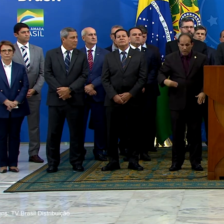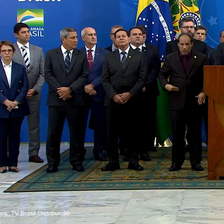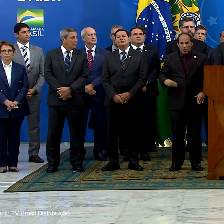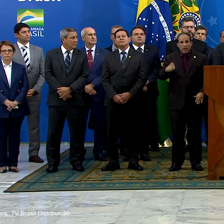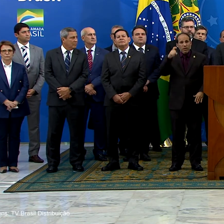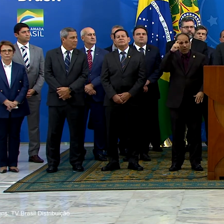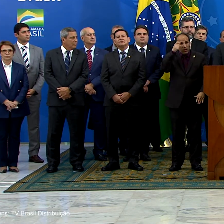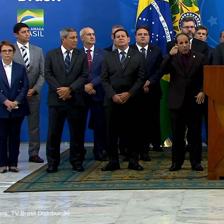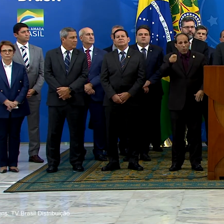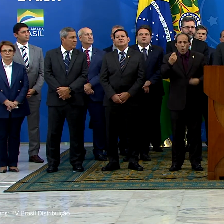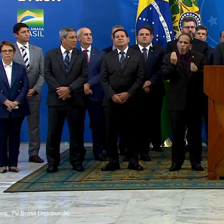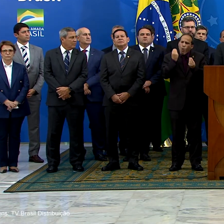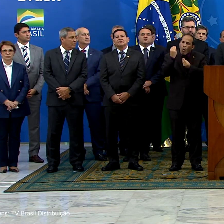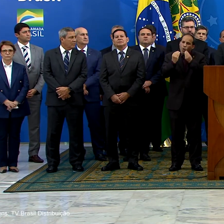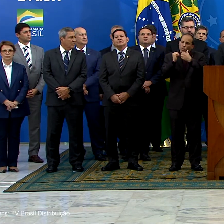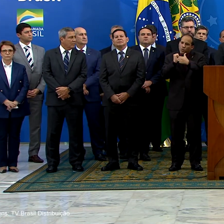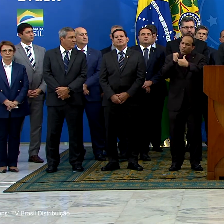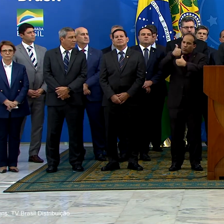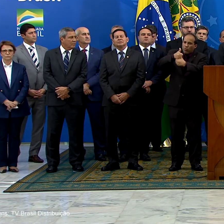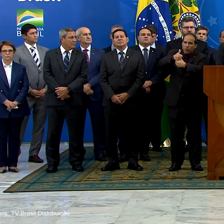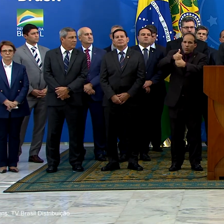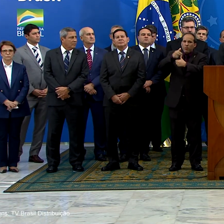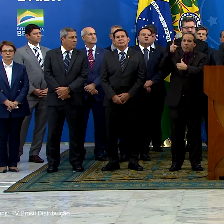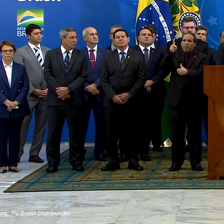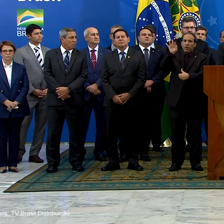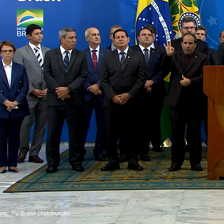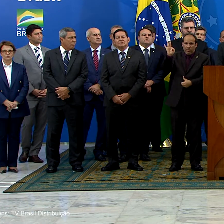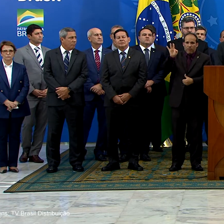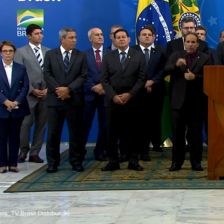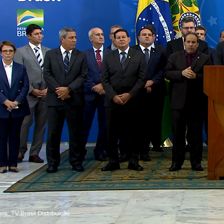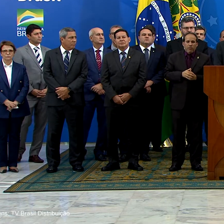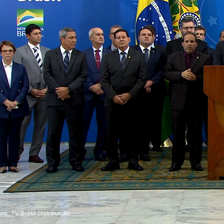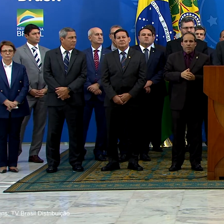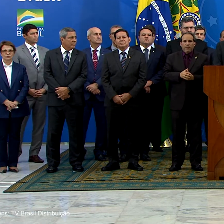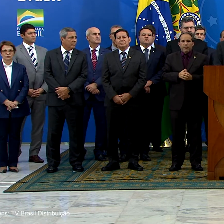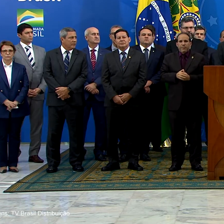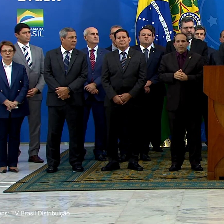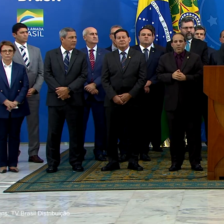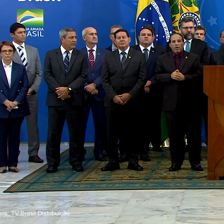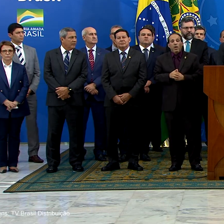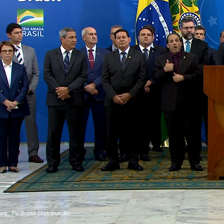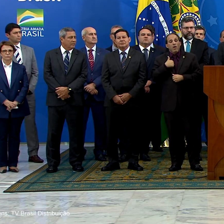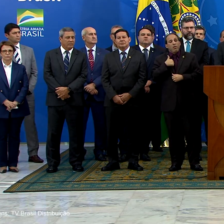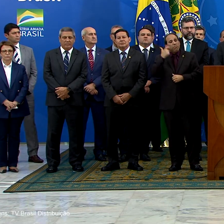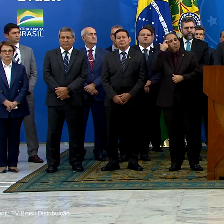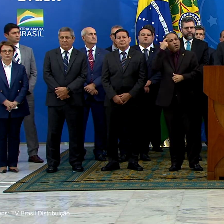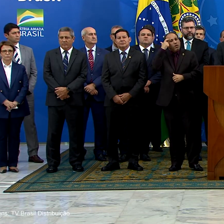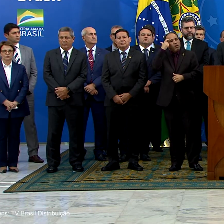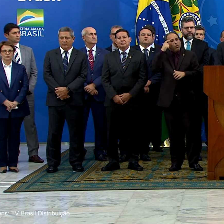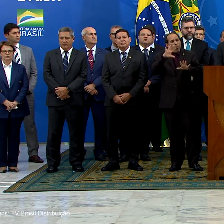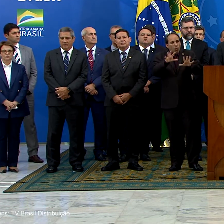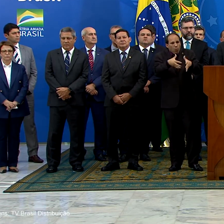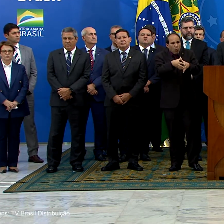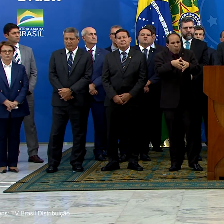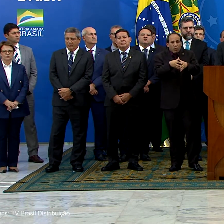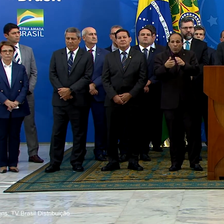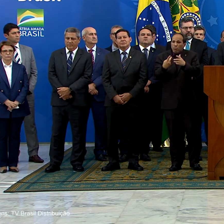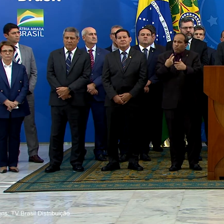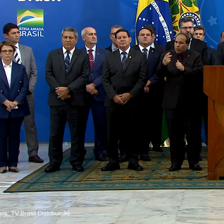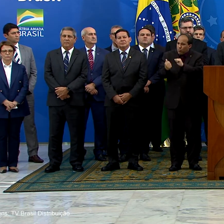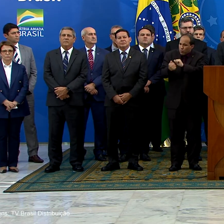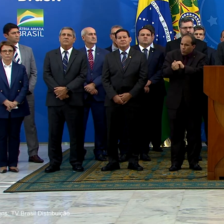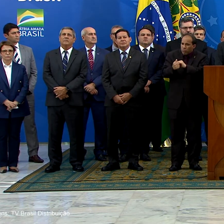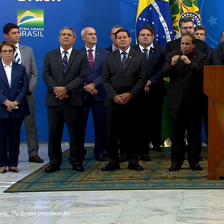sobre a substituição na polícia federal eu esperava em conjunto com sua